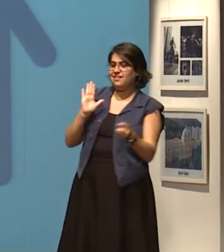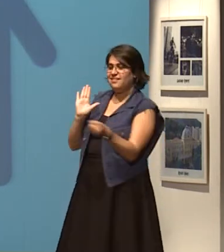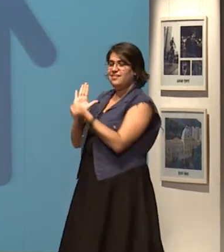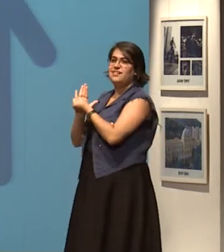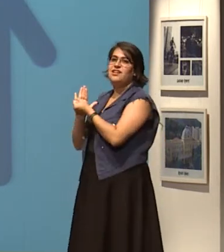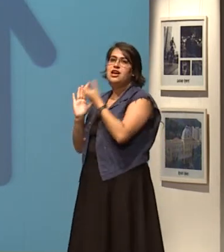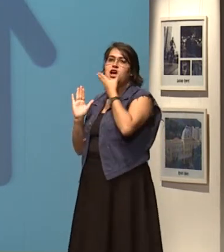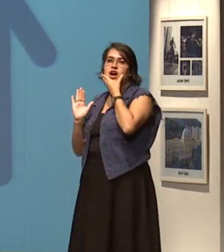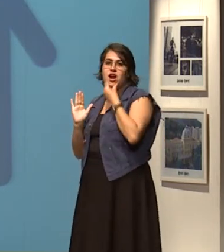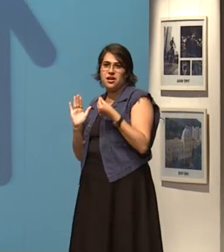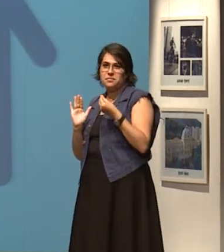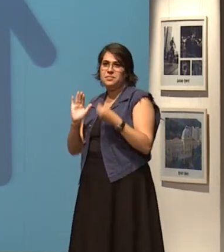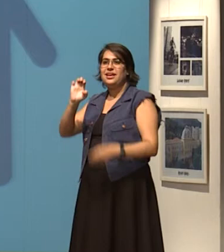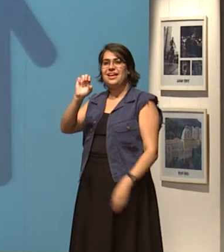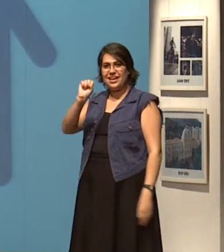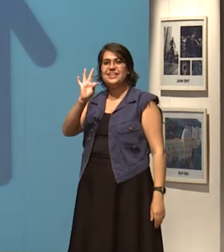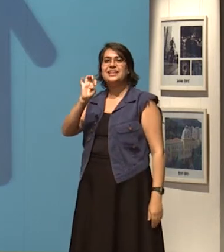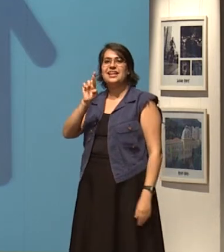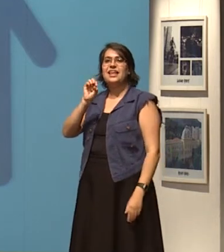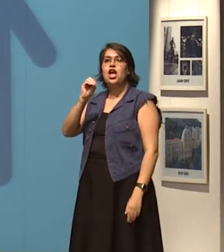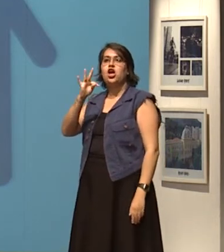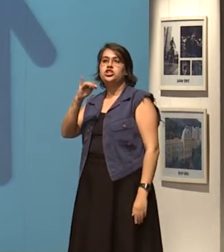Tem estereótipos.